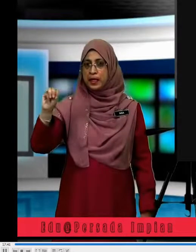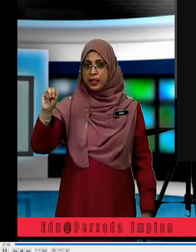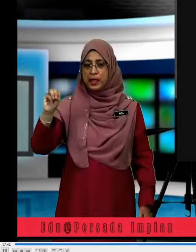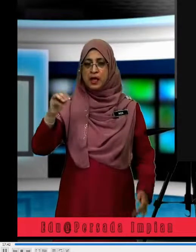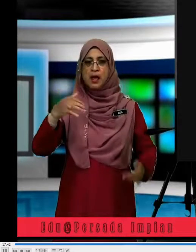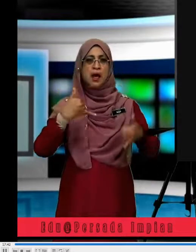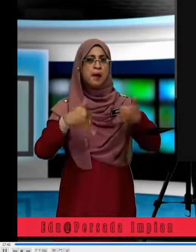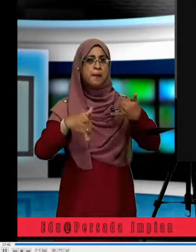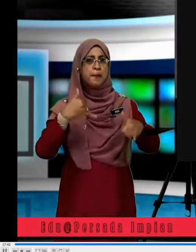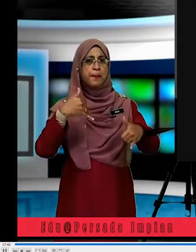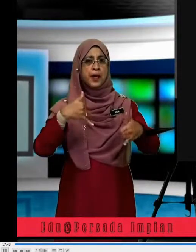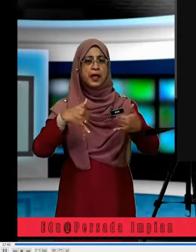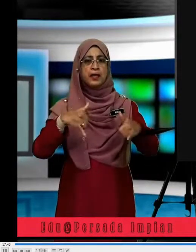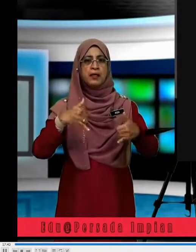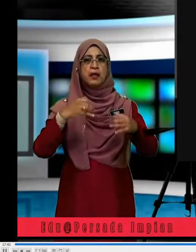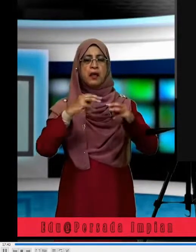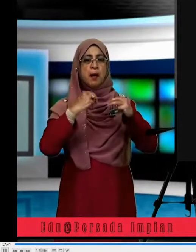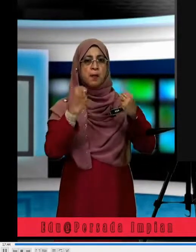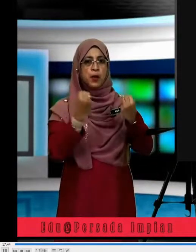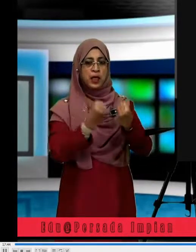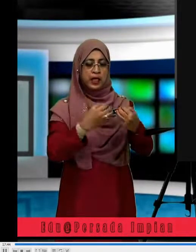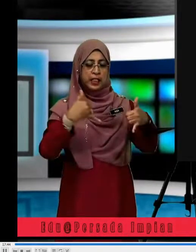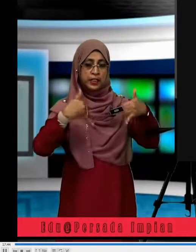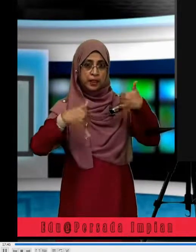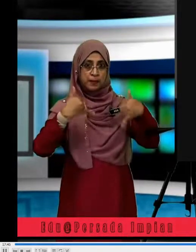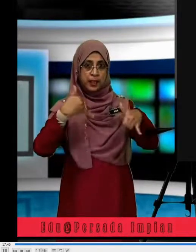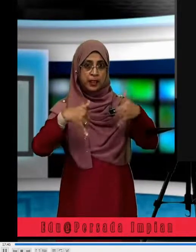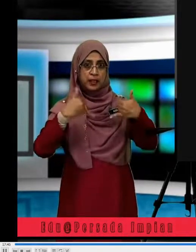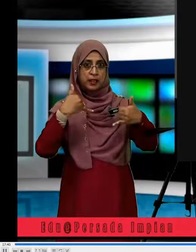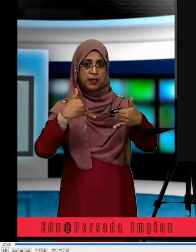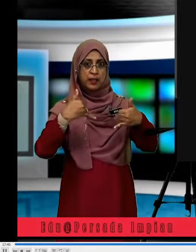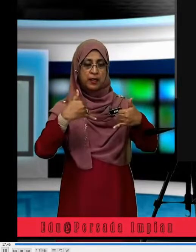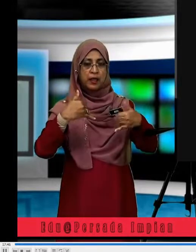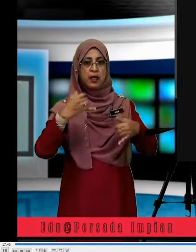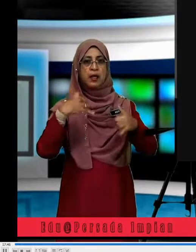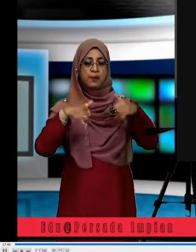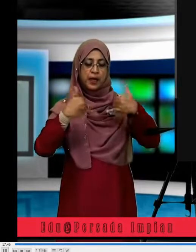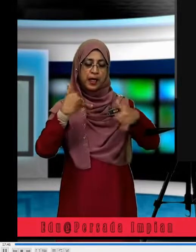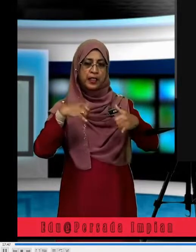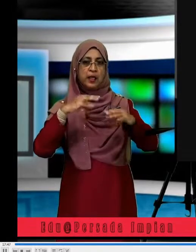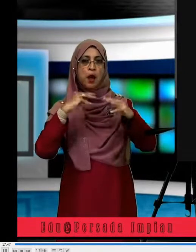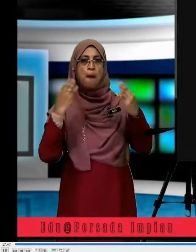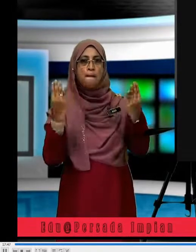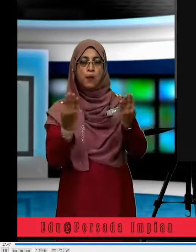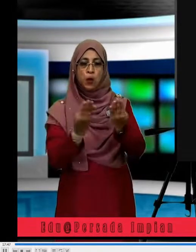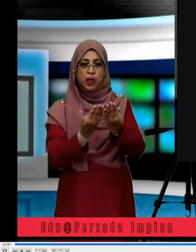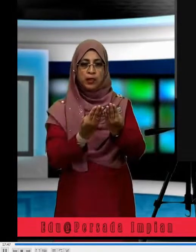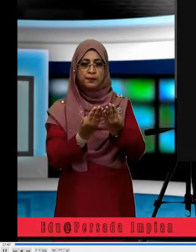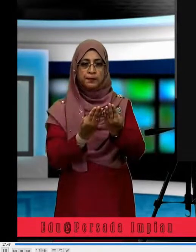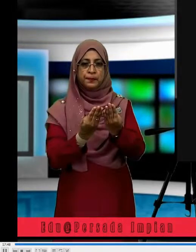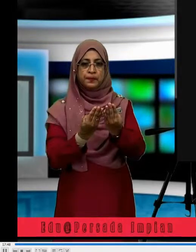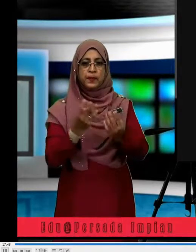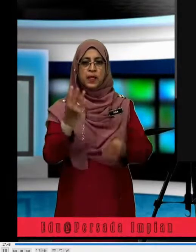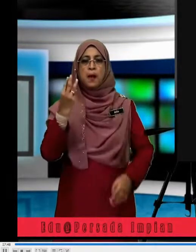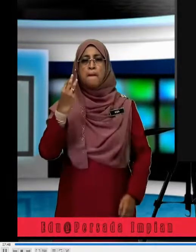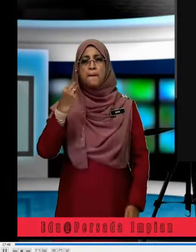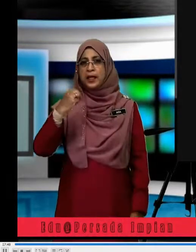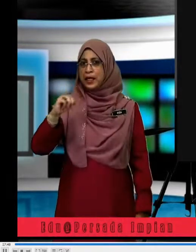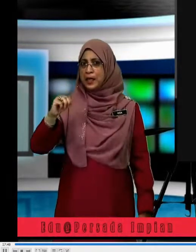Hai mereka main bola ini isyarat main-main bola